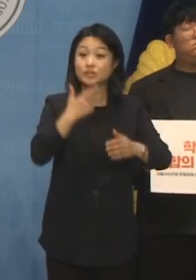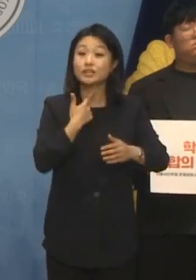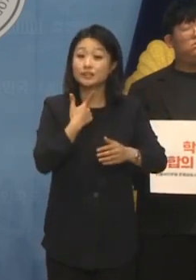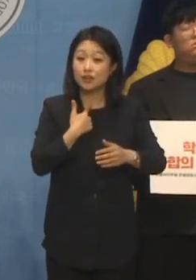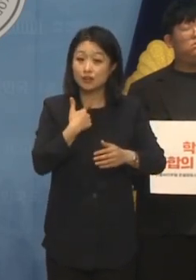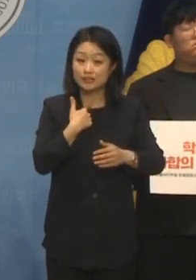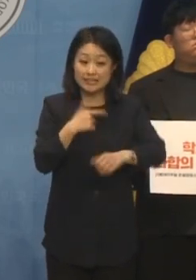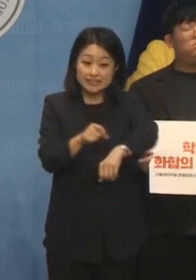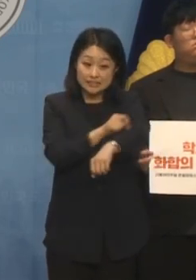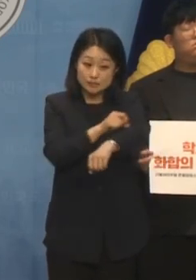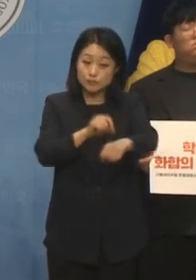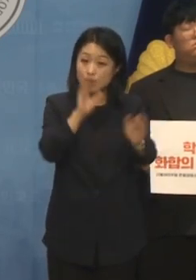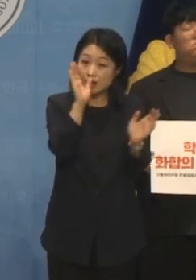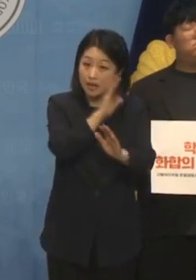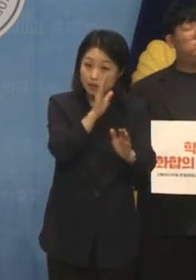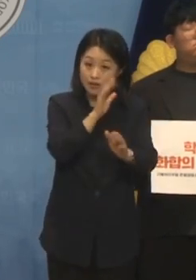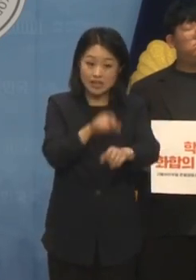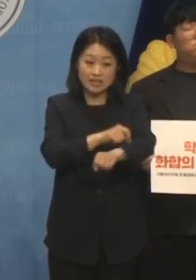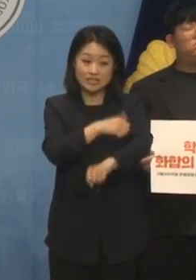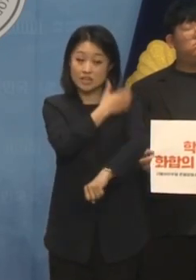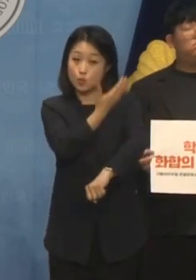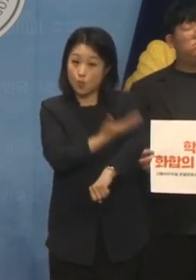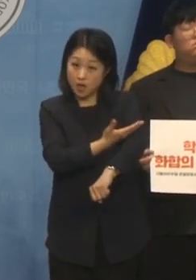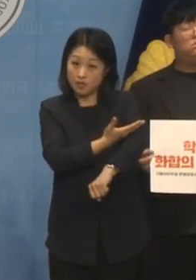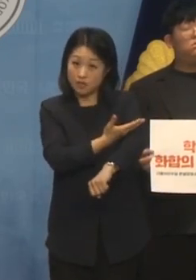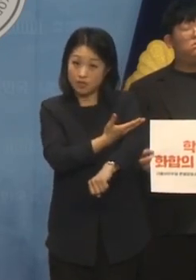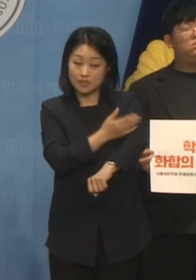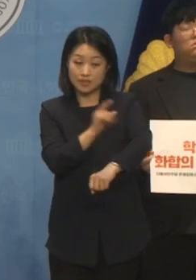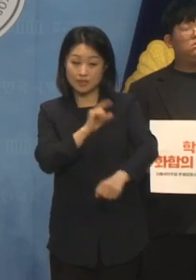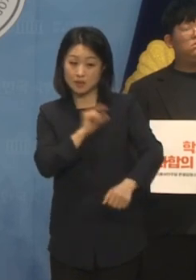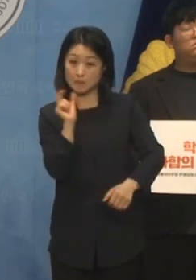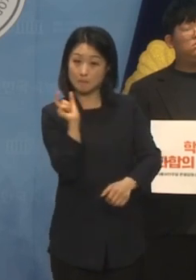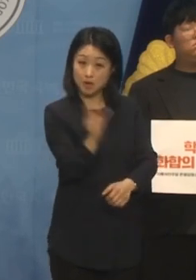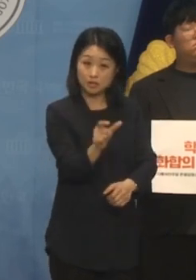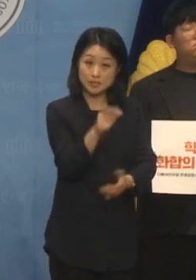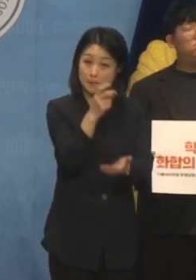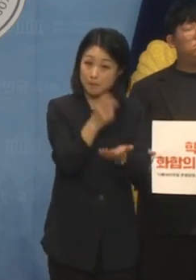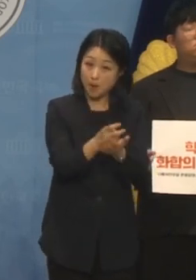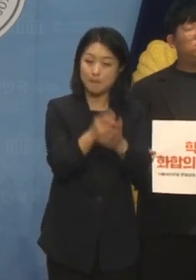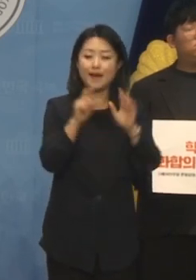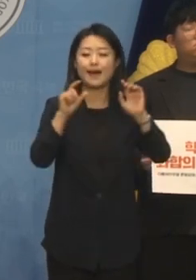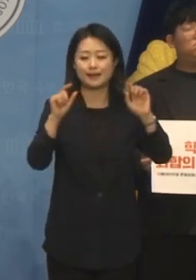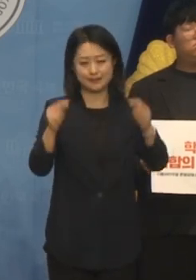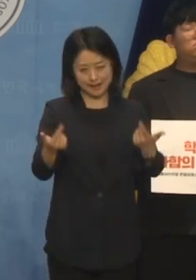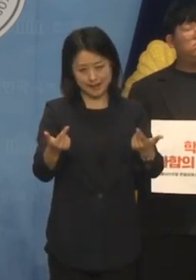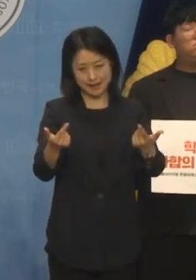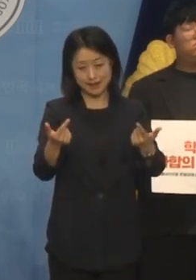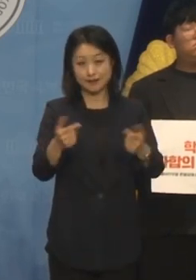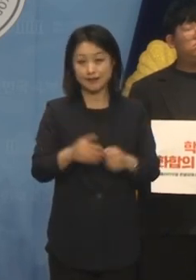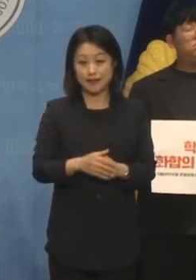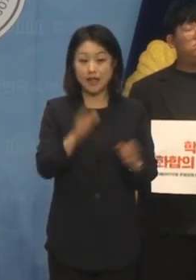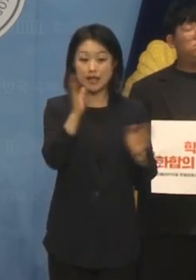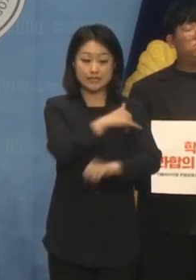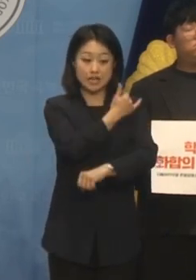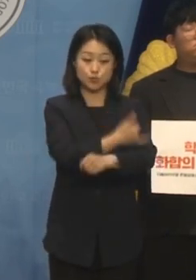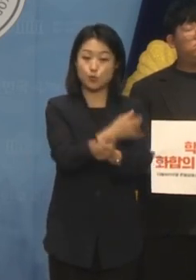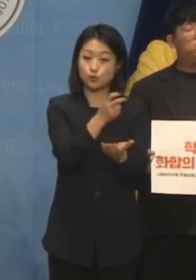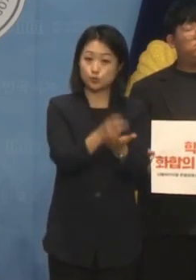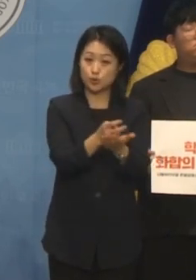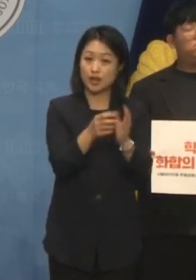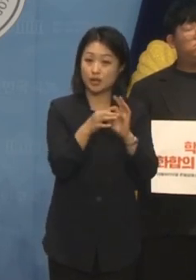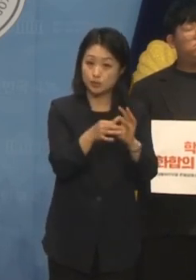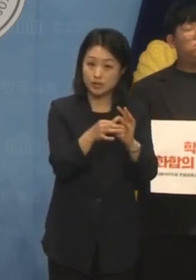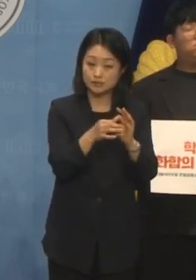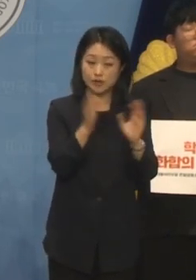특수한 학생들의 특권을 명시하는 그런 법안이 아니다. 오히려 학생인권 조례를